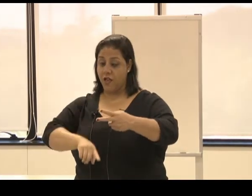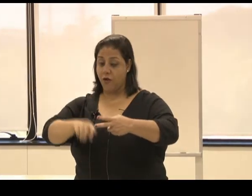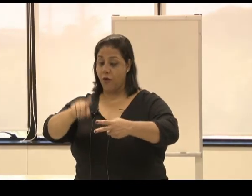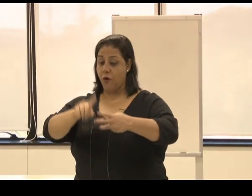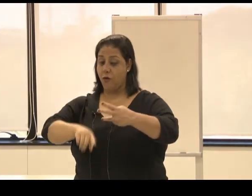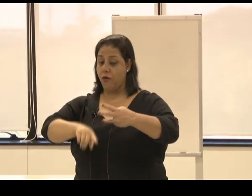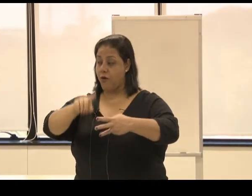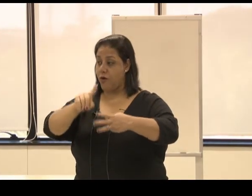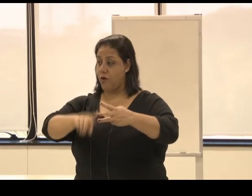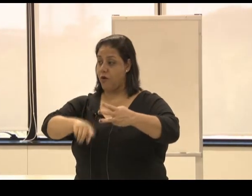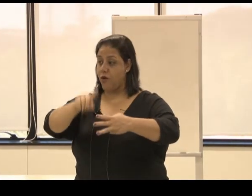Como?